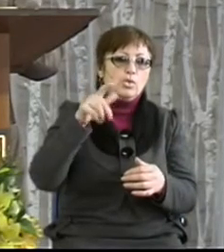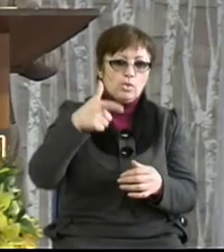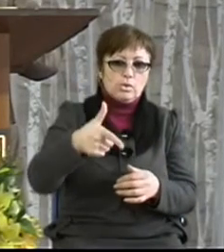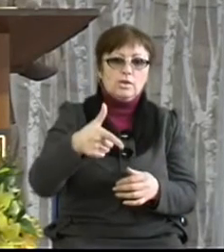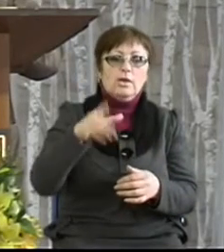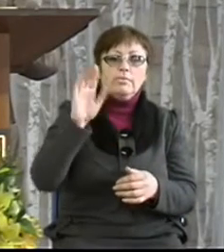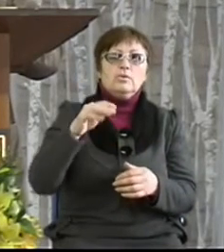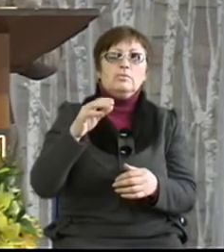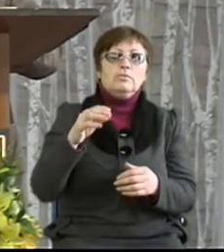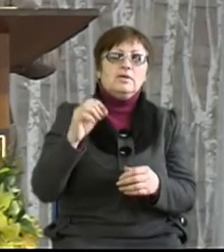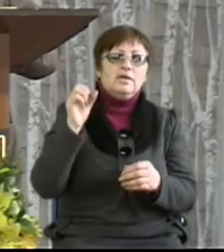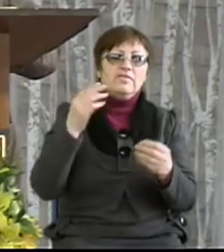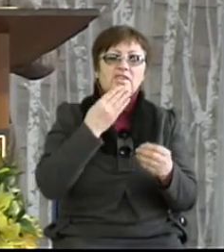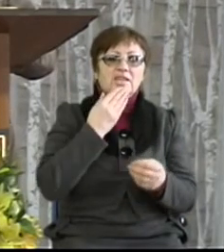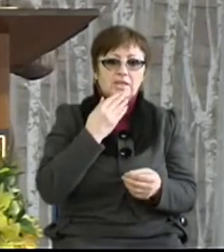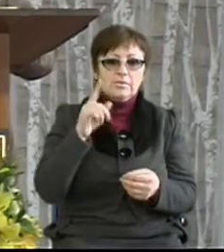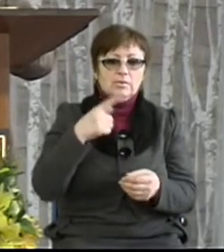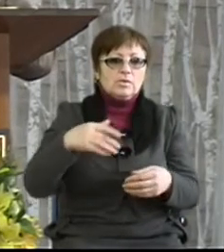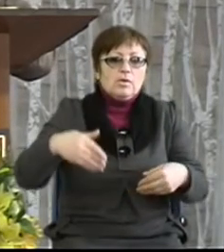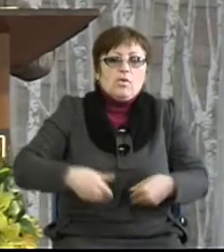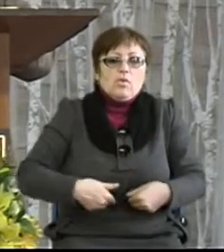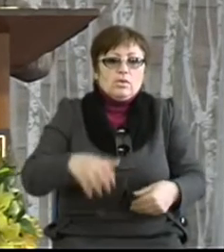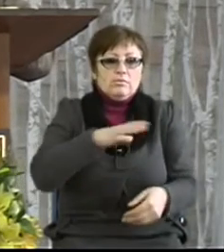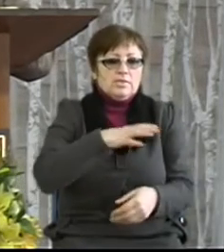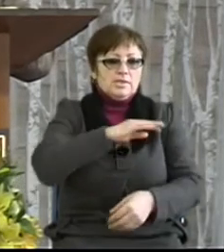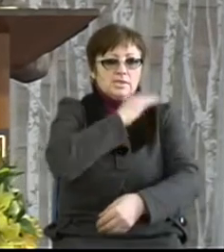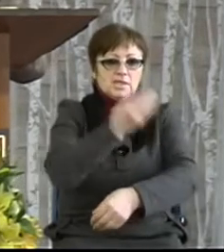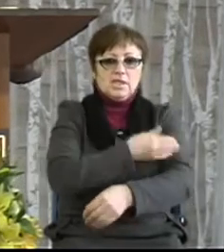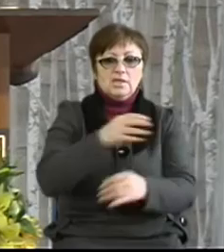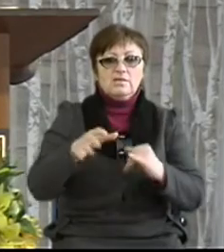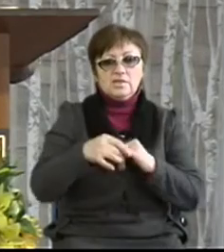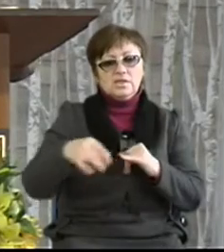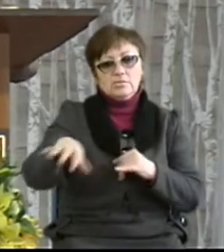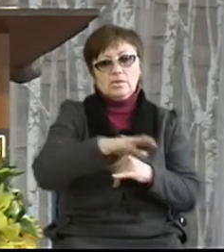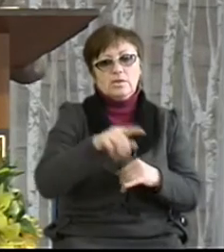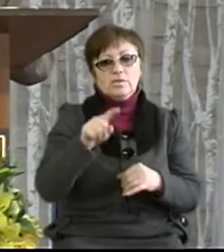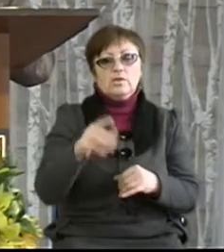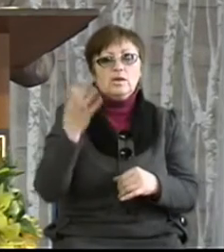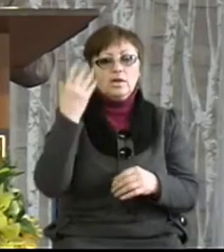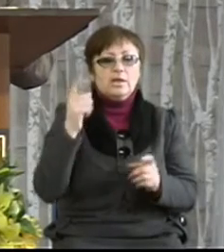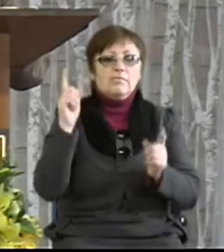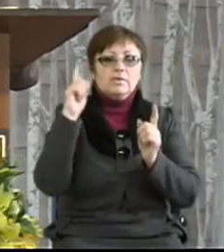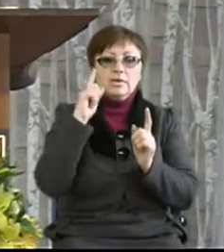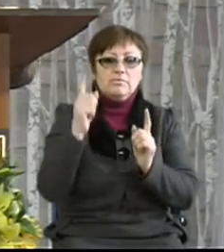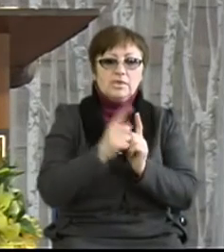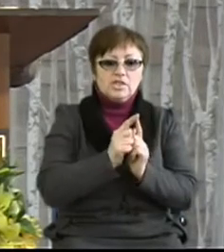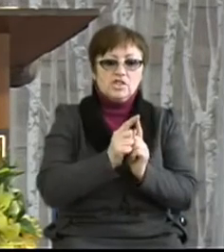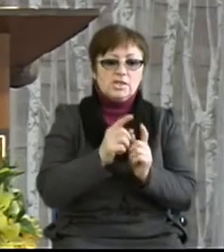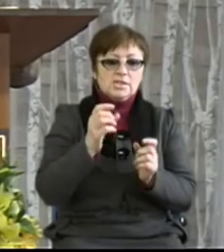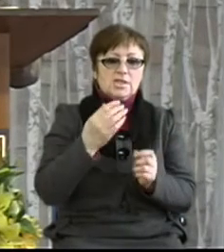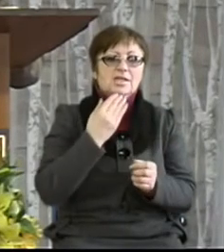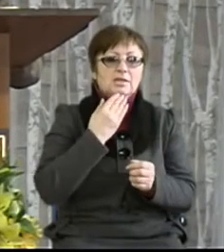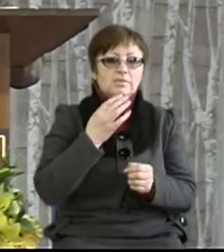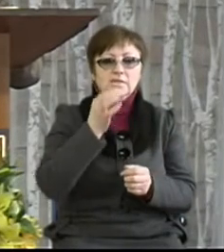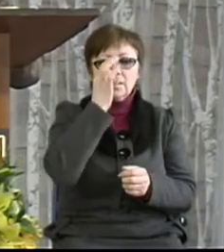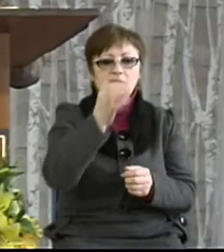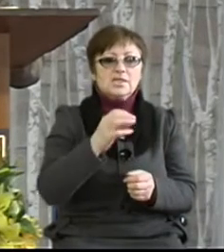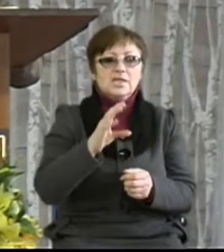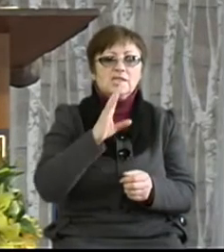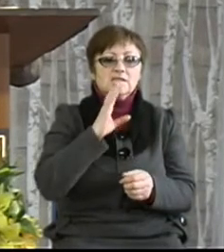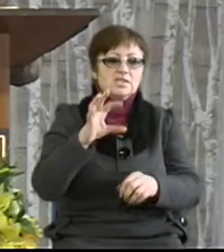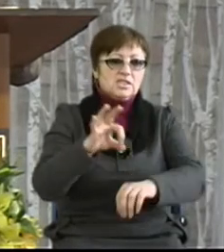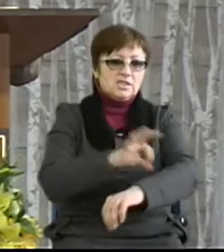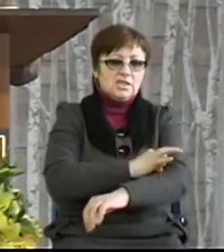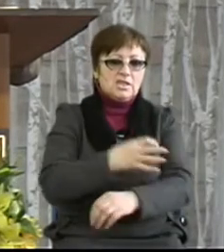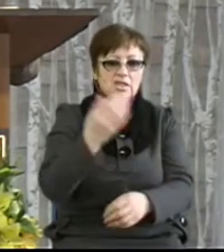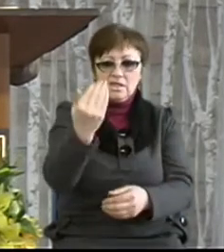Египет пожить там, потому что усилился голод в земле той. Когда же он приближался к Египту, то сказал Саре, жене